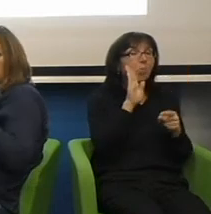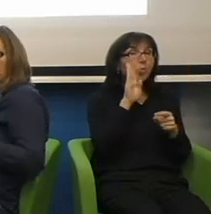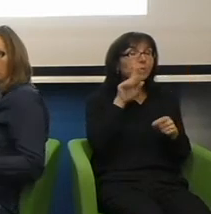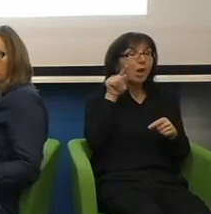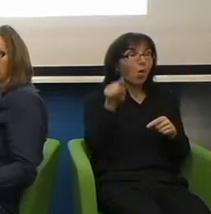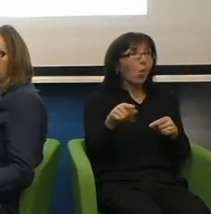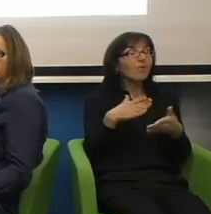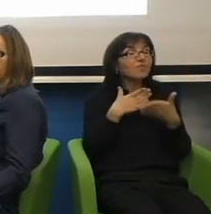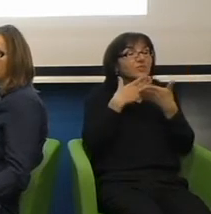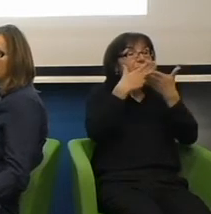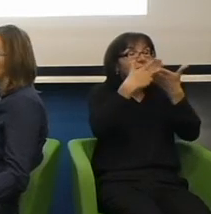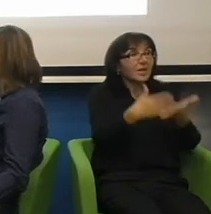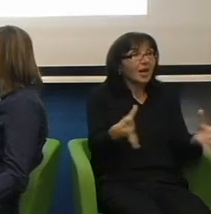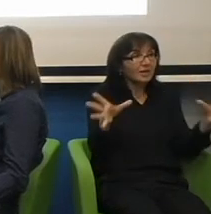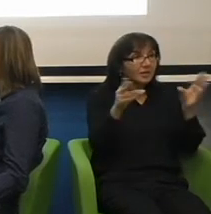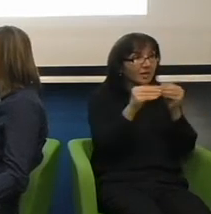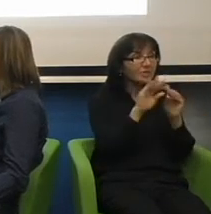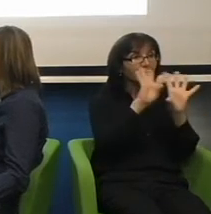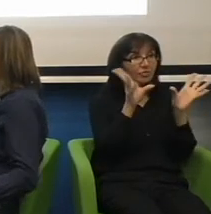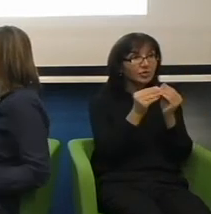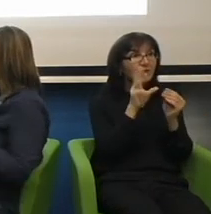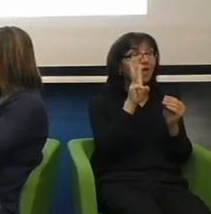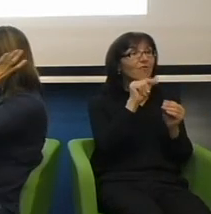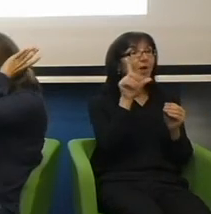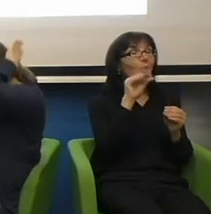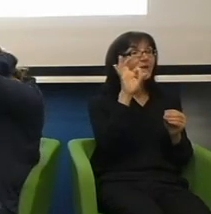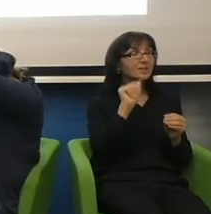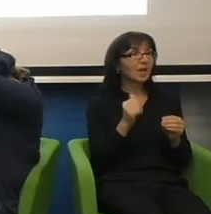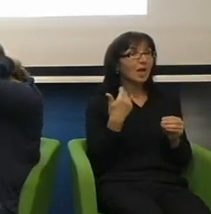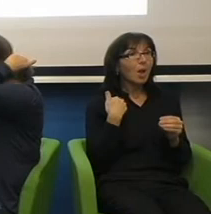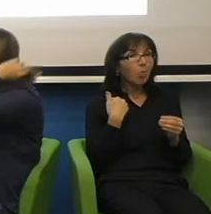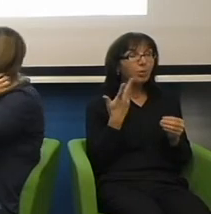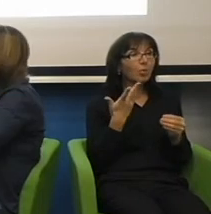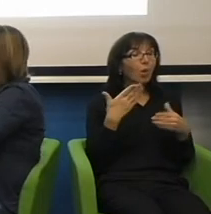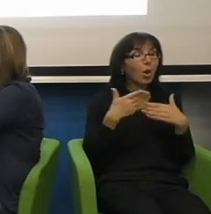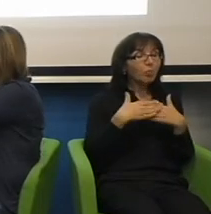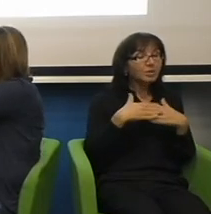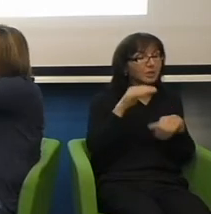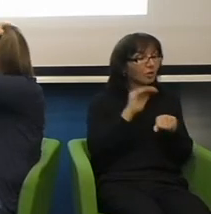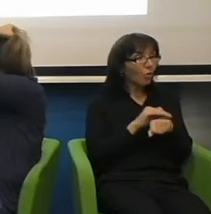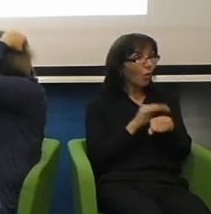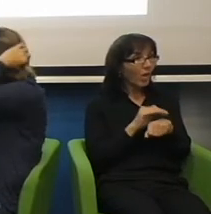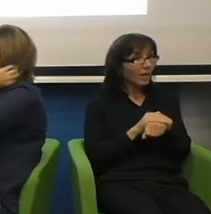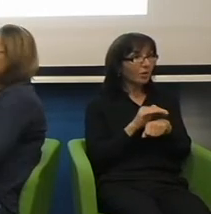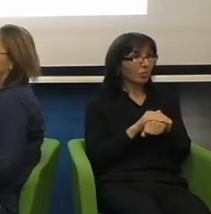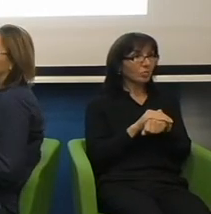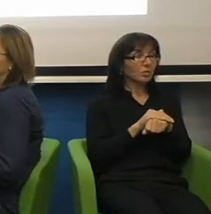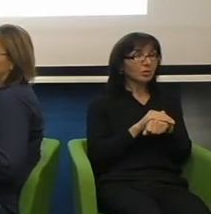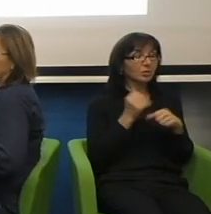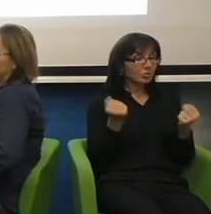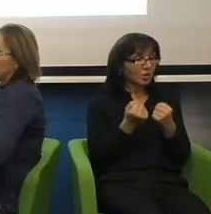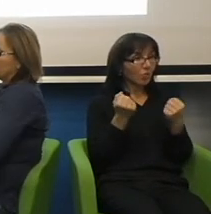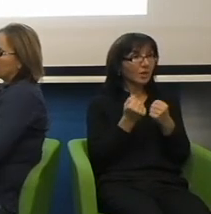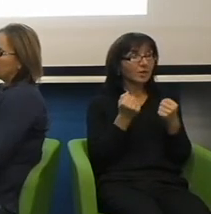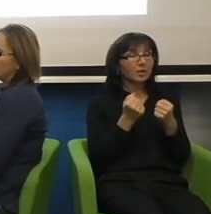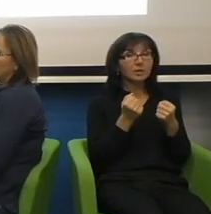się wspierali. Tenże Wałęsa był stosunkowo bliskim kolegą z podziemia wtedy. No, do